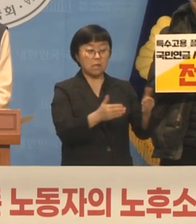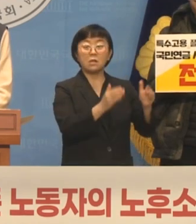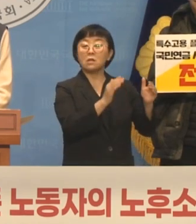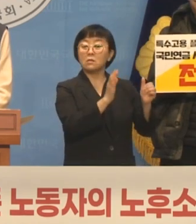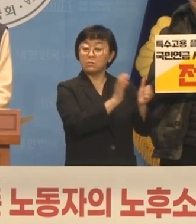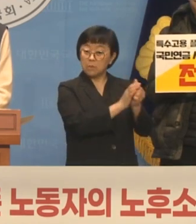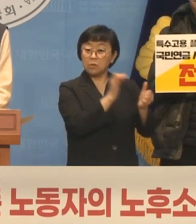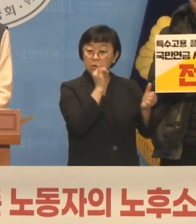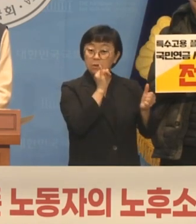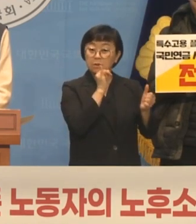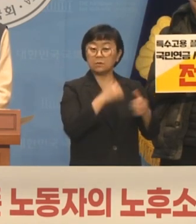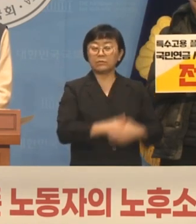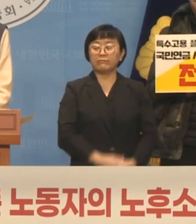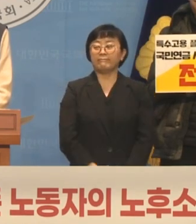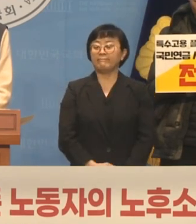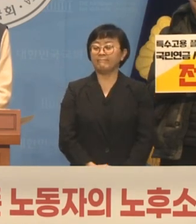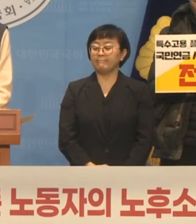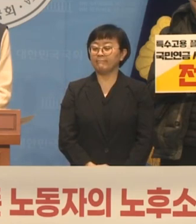있습니다.